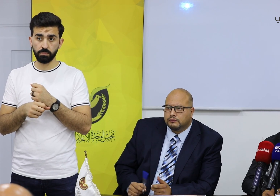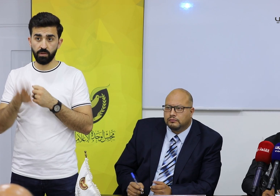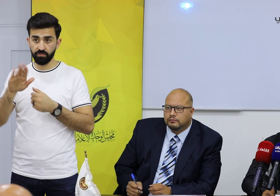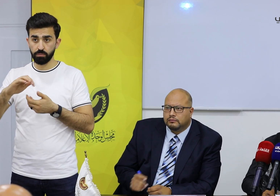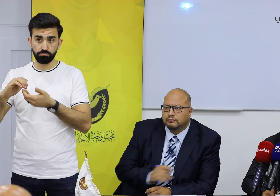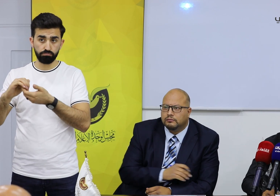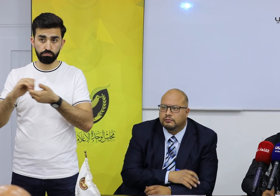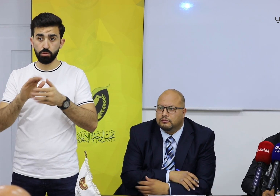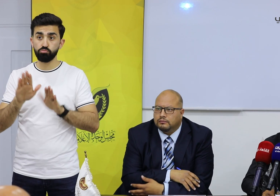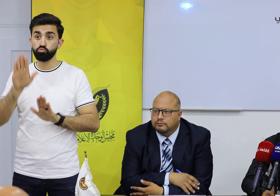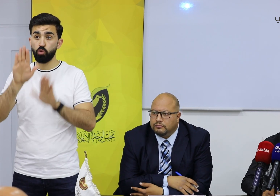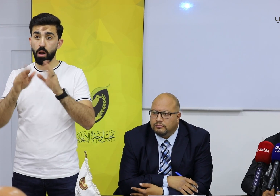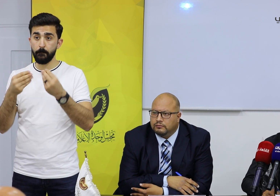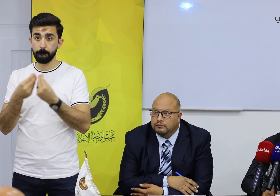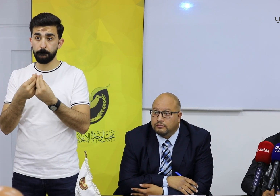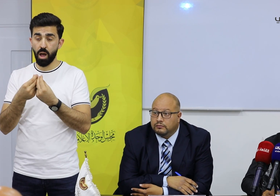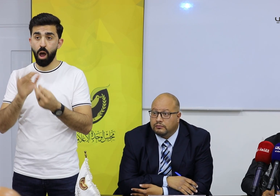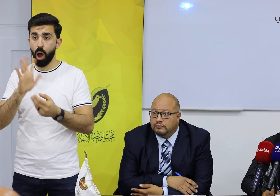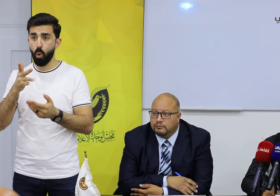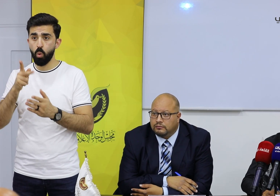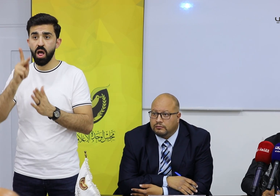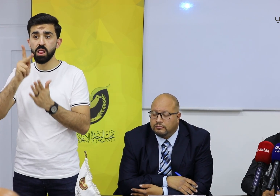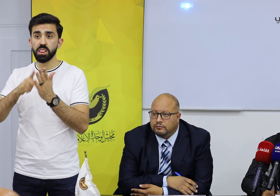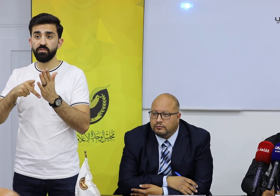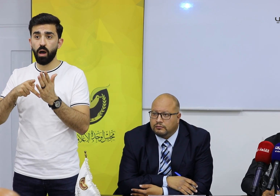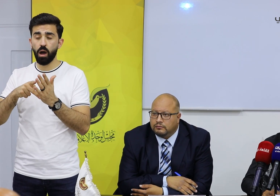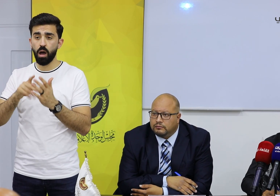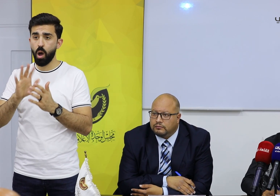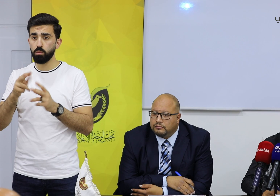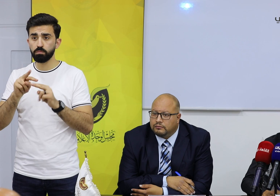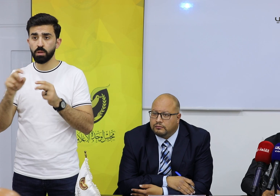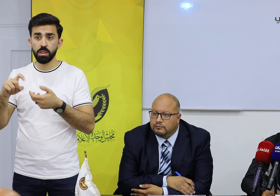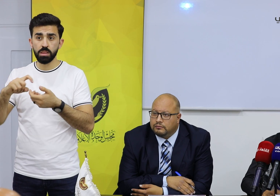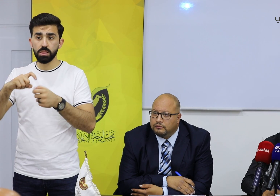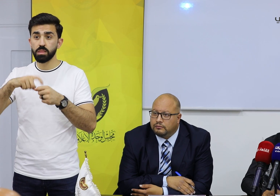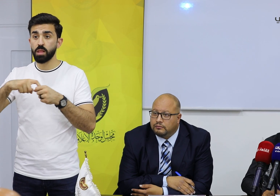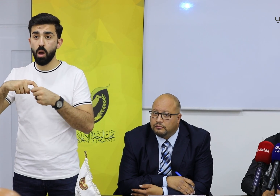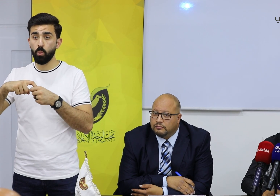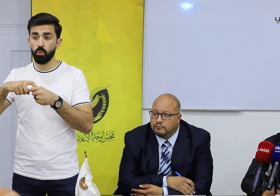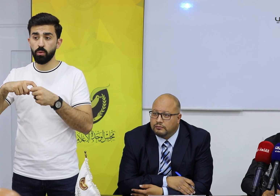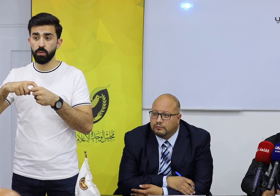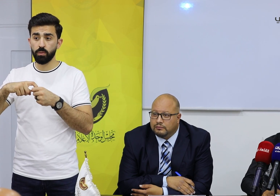شراكة أو اتفاق أو يعني